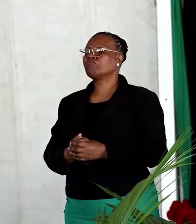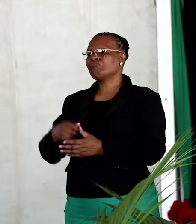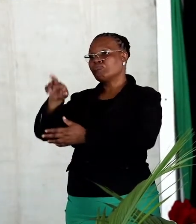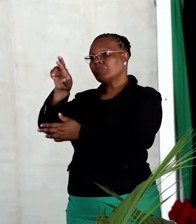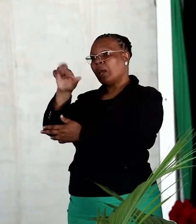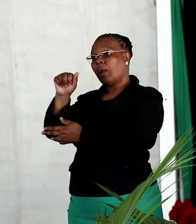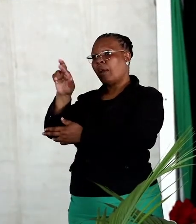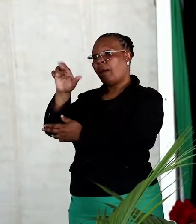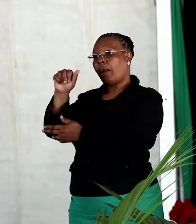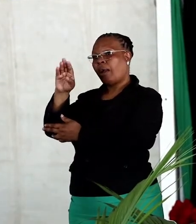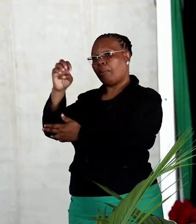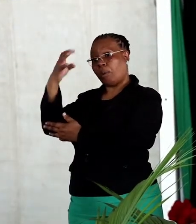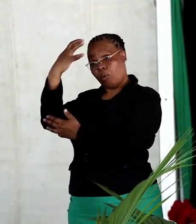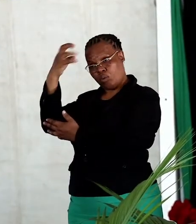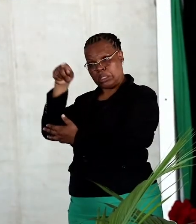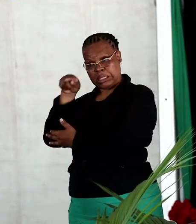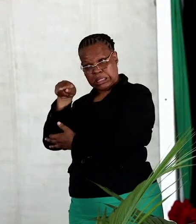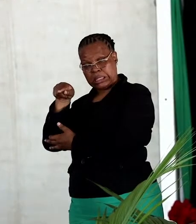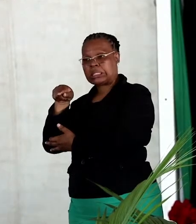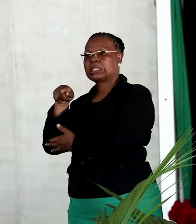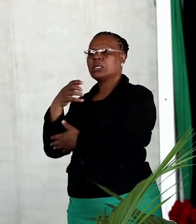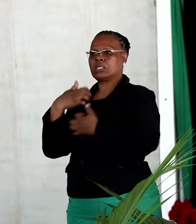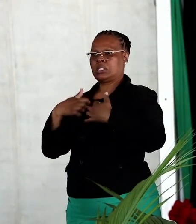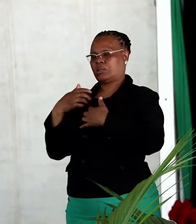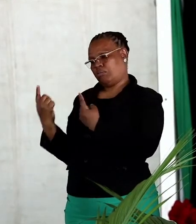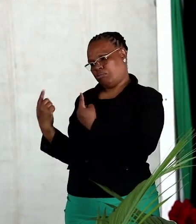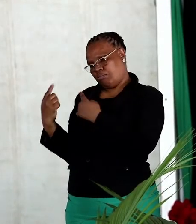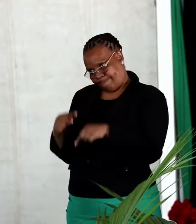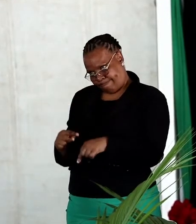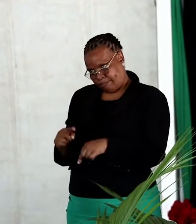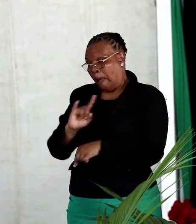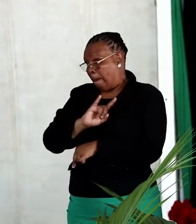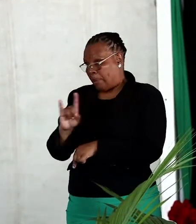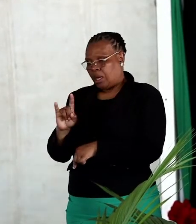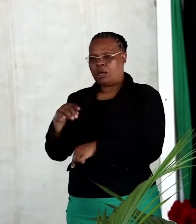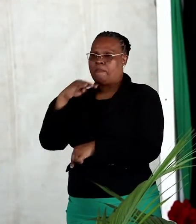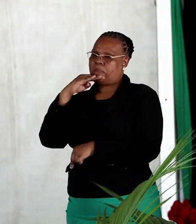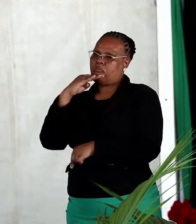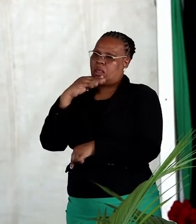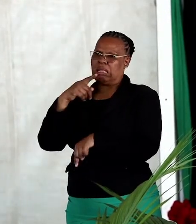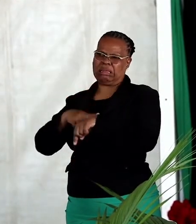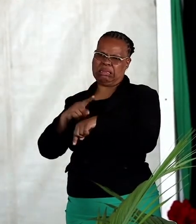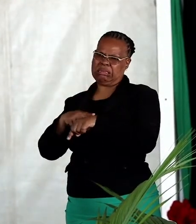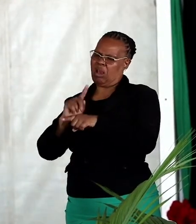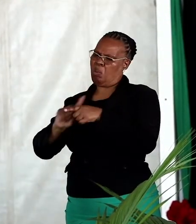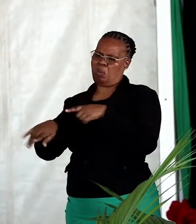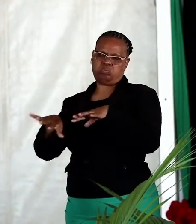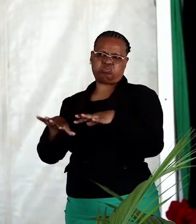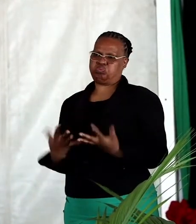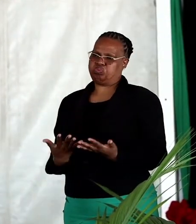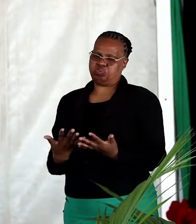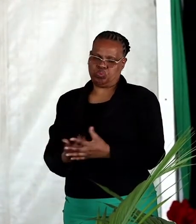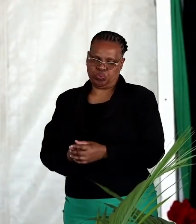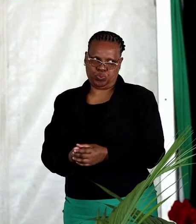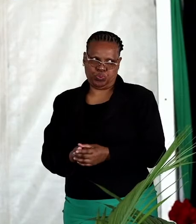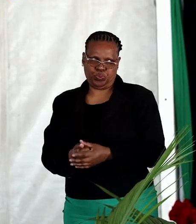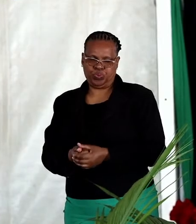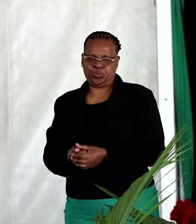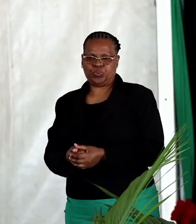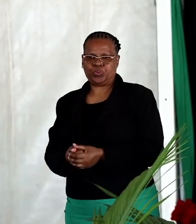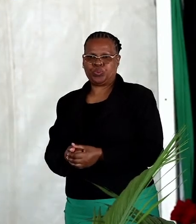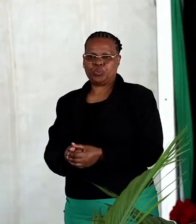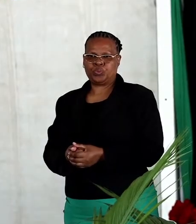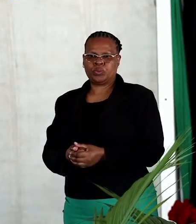ibinqwenela uba lapha nto nje ayaphumelela ithi kuyo yonke